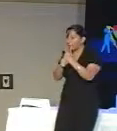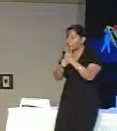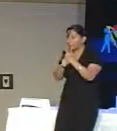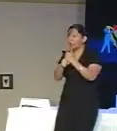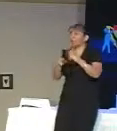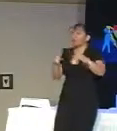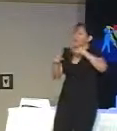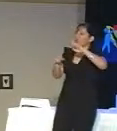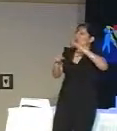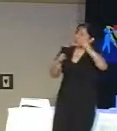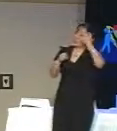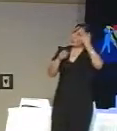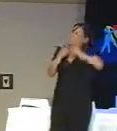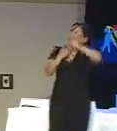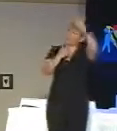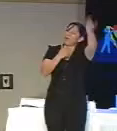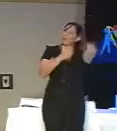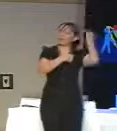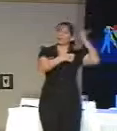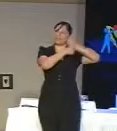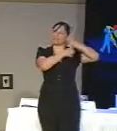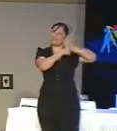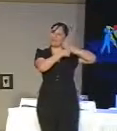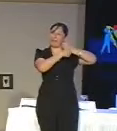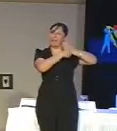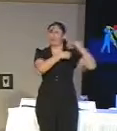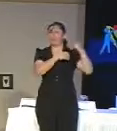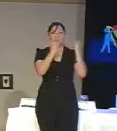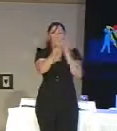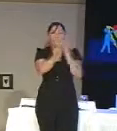nuestra abuelita, ya a los 16 años era mamá.